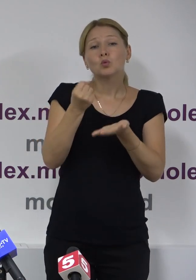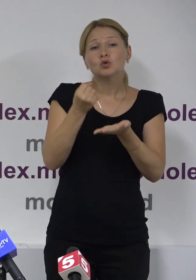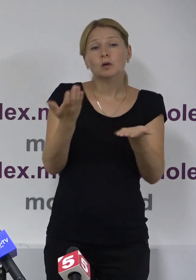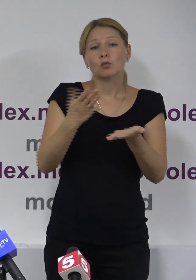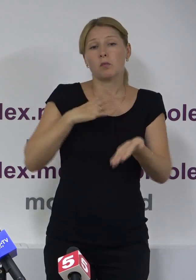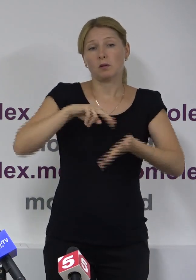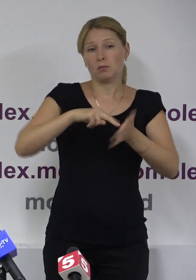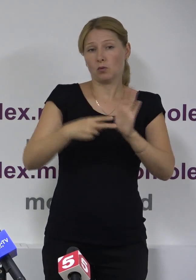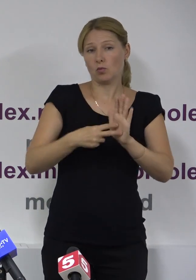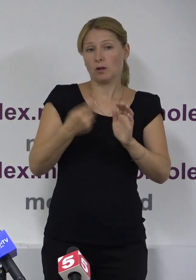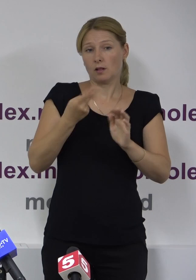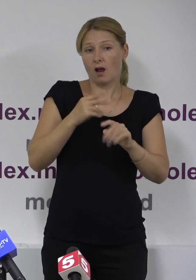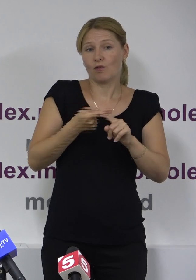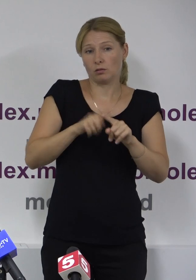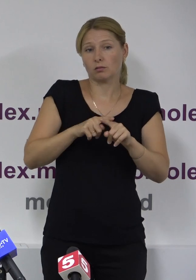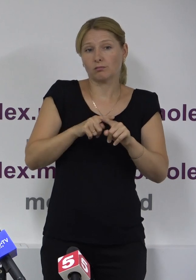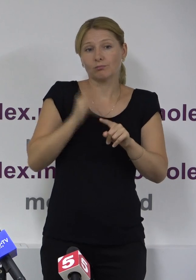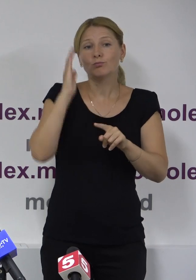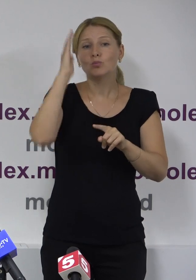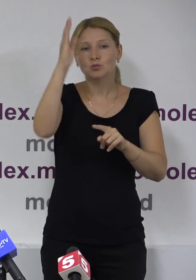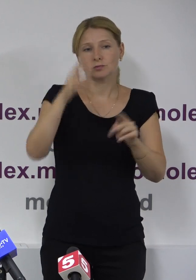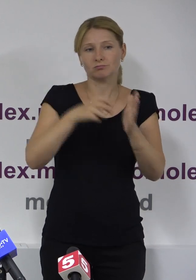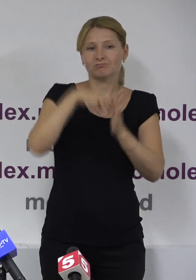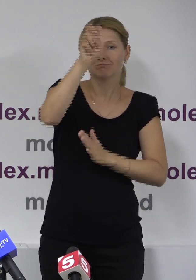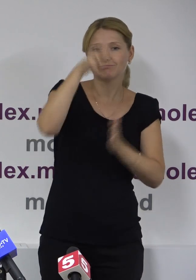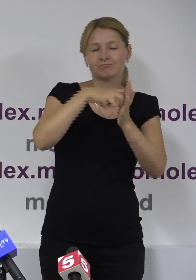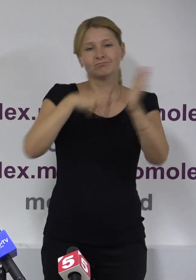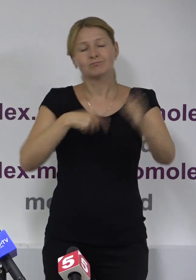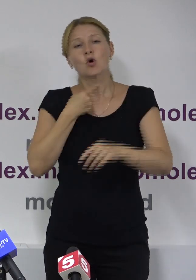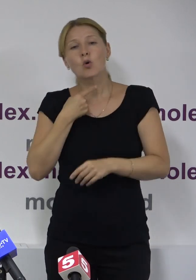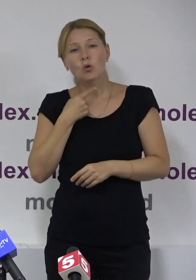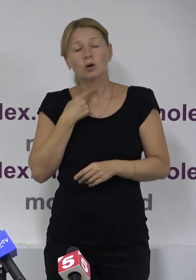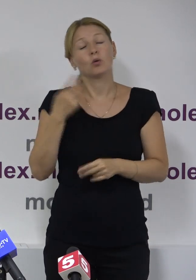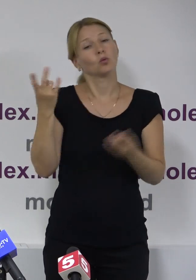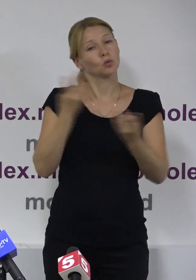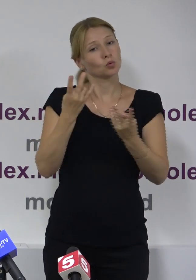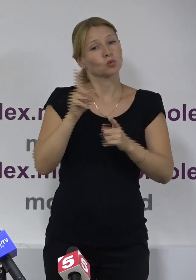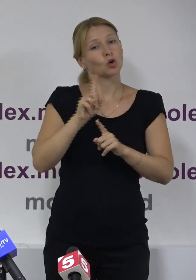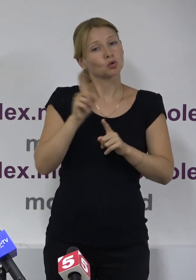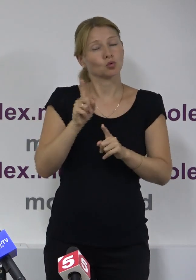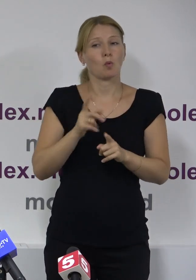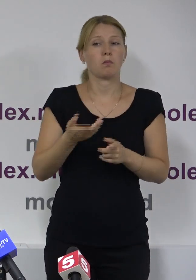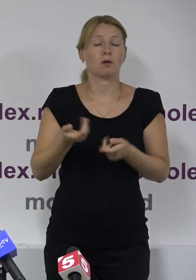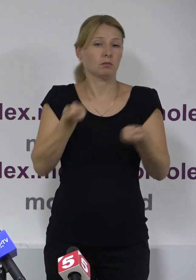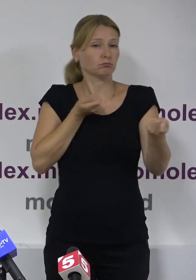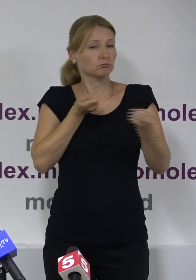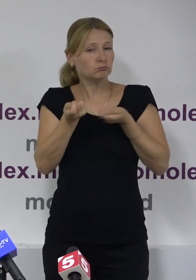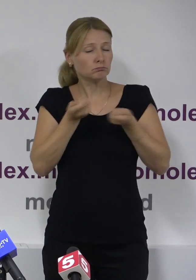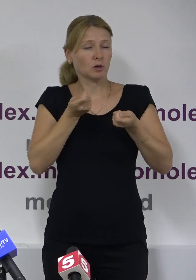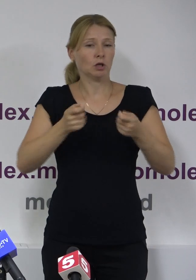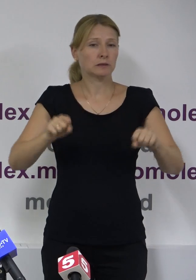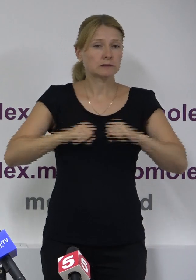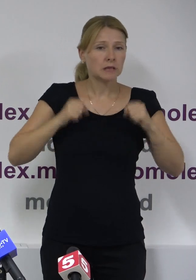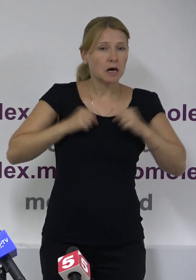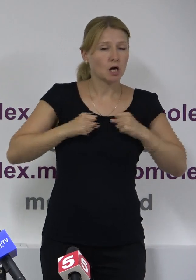planificat pentru acest efort ar trebui să existe efort sau și eforturi administrative mai intense, atât